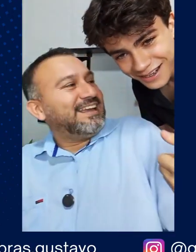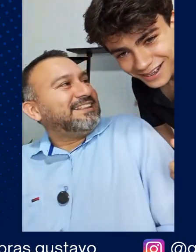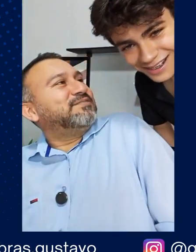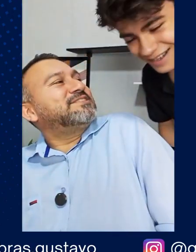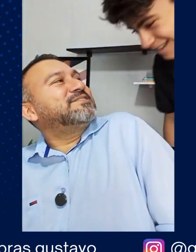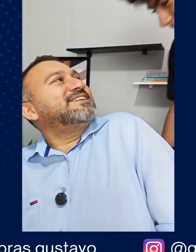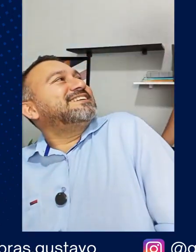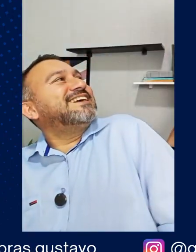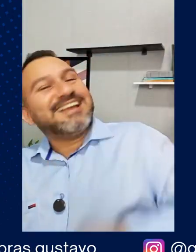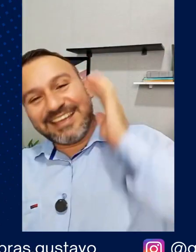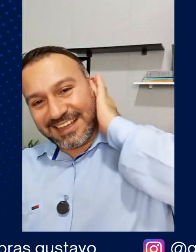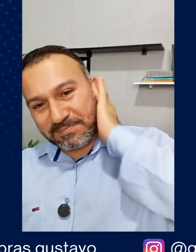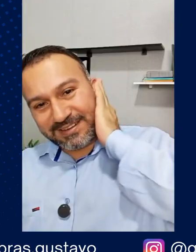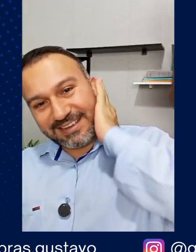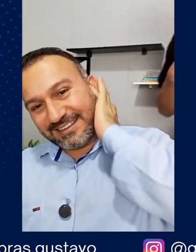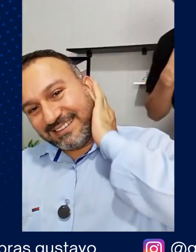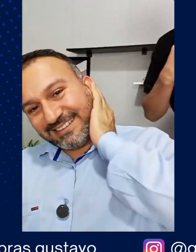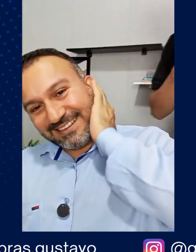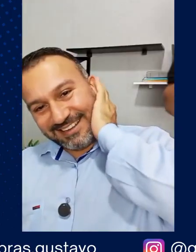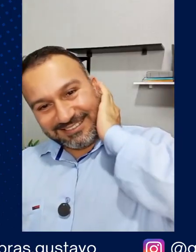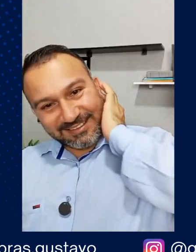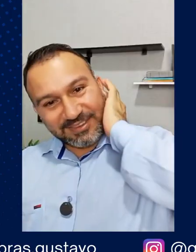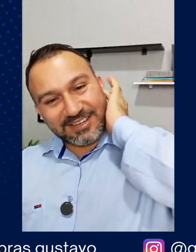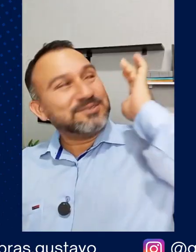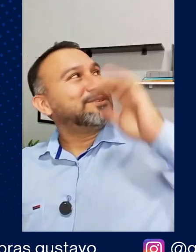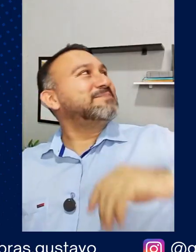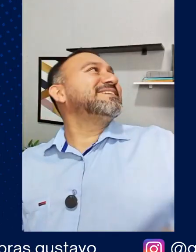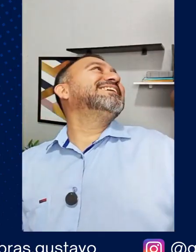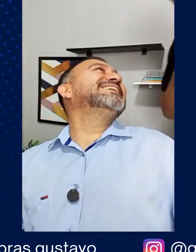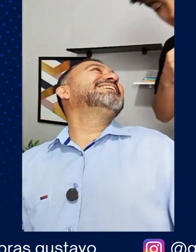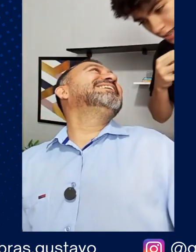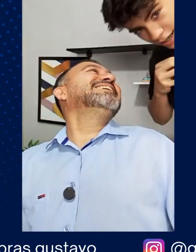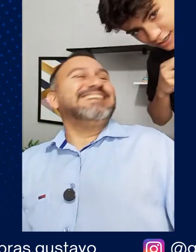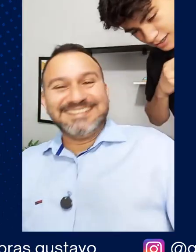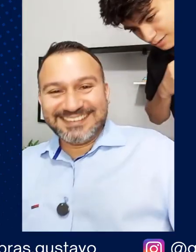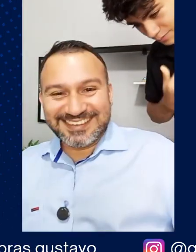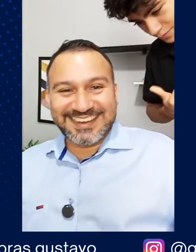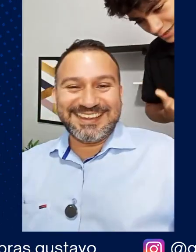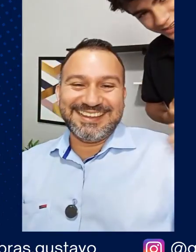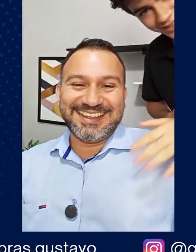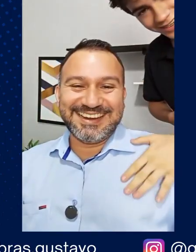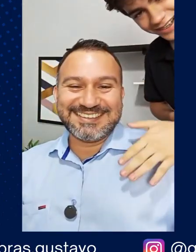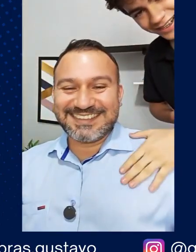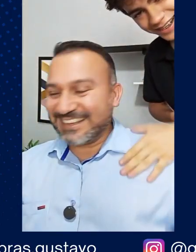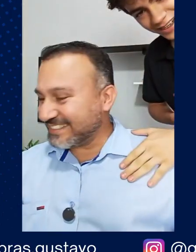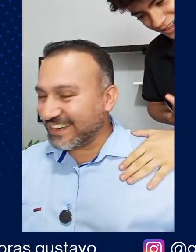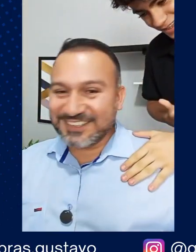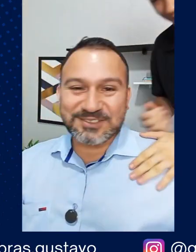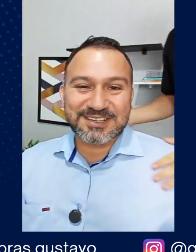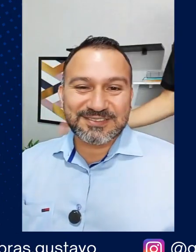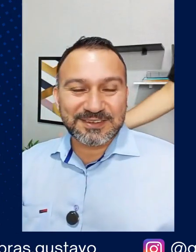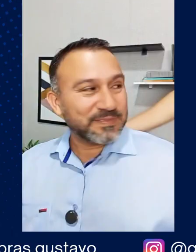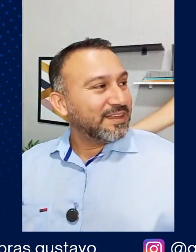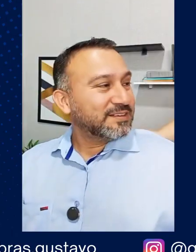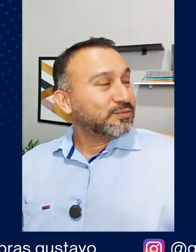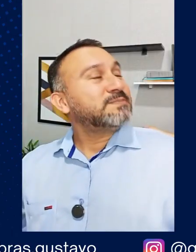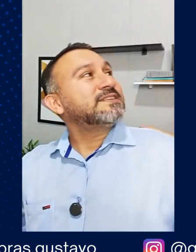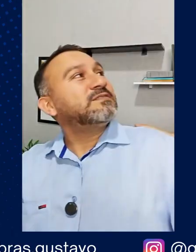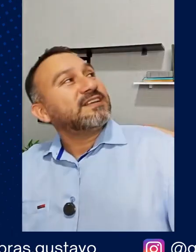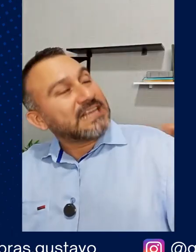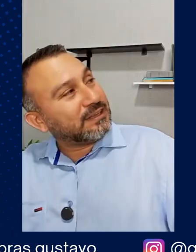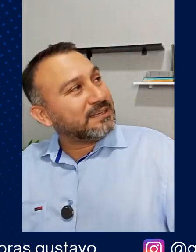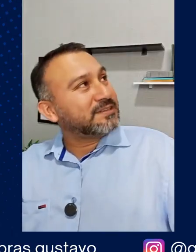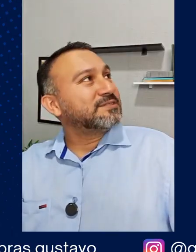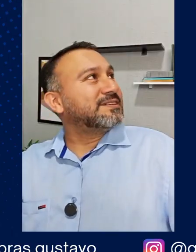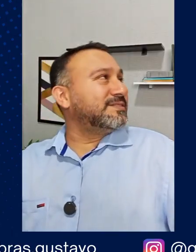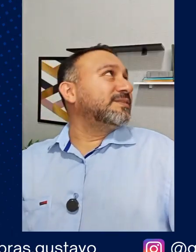pessoal. Eita, voz grossa já é, Com rapaz. certeza, né? Você tá virando Tem homem? que crescer, né, gente? Tem que crescer, tá certo, Gustavinho. Sua